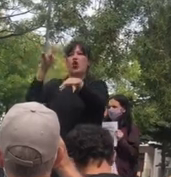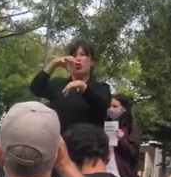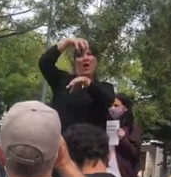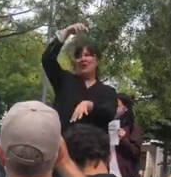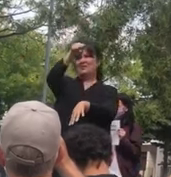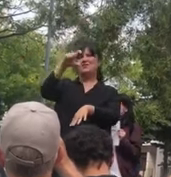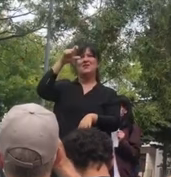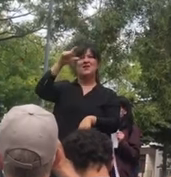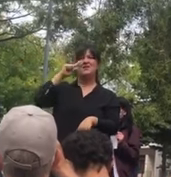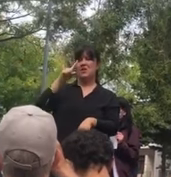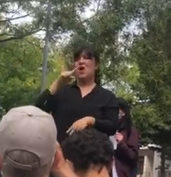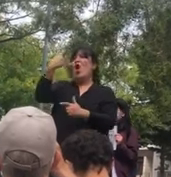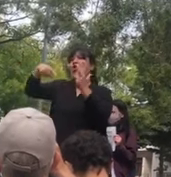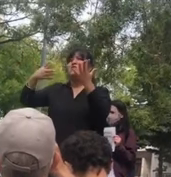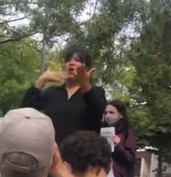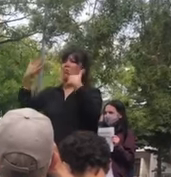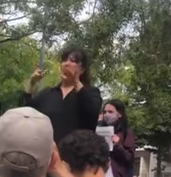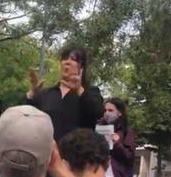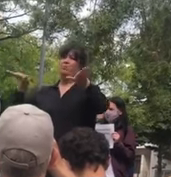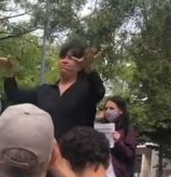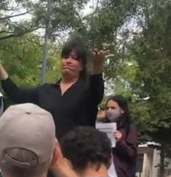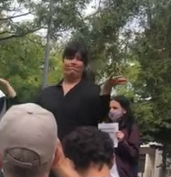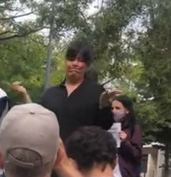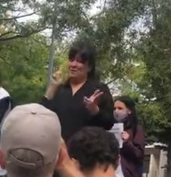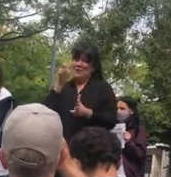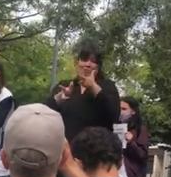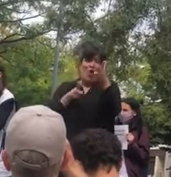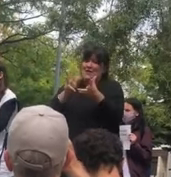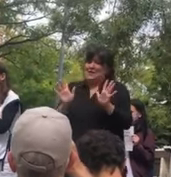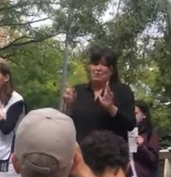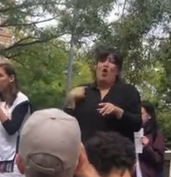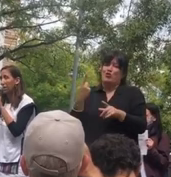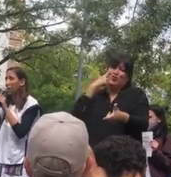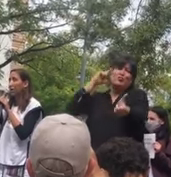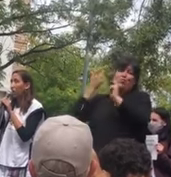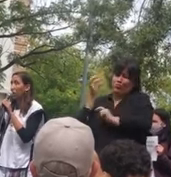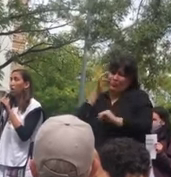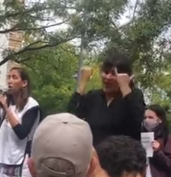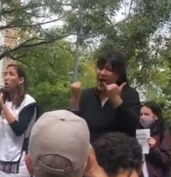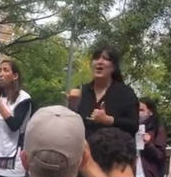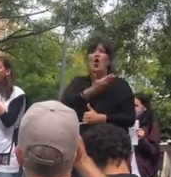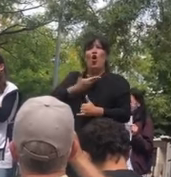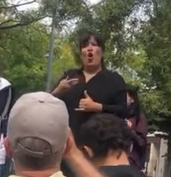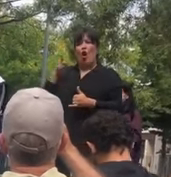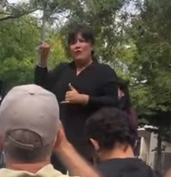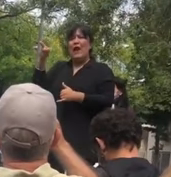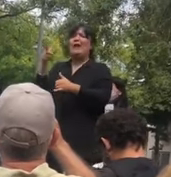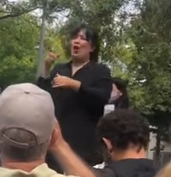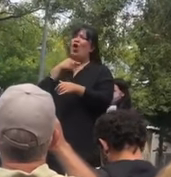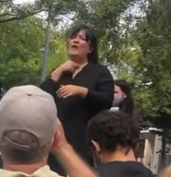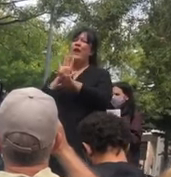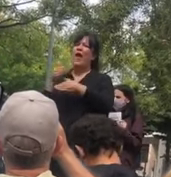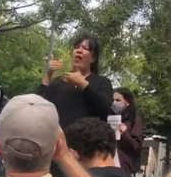el SESI. Todo lo demás se lo lleva al viento, lo decimos también por experiencia. El gobierno va a intentar